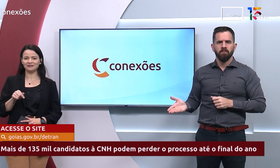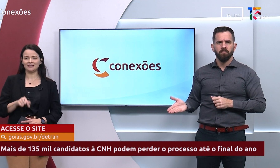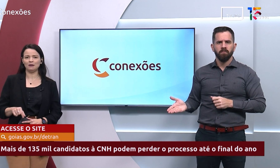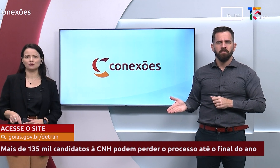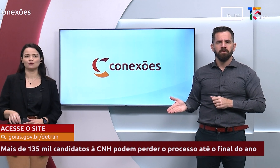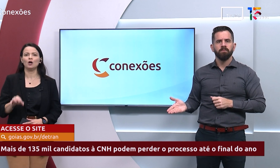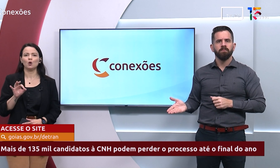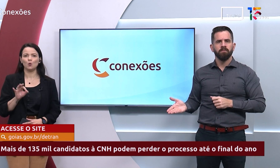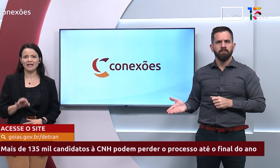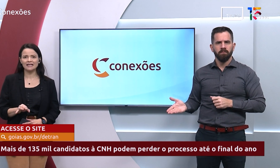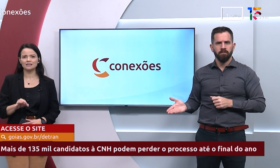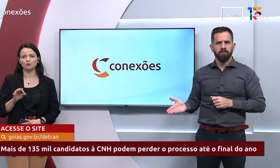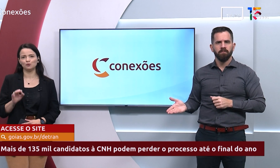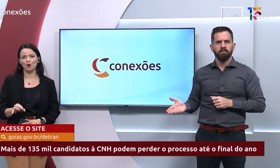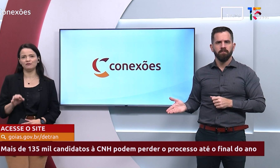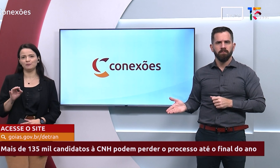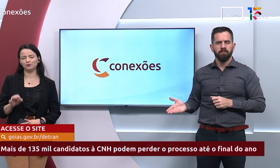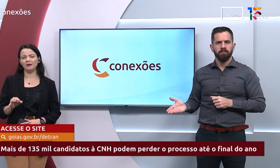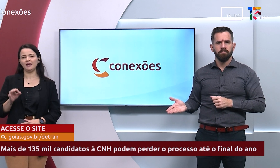.gov.br/detran, igual está aqui embaixo.